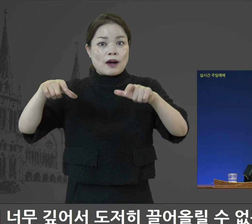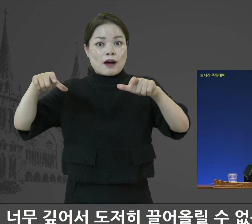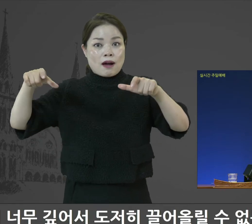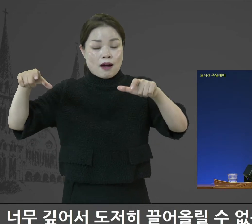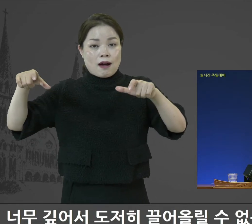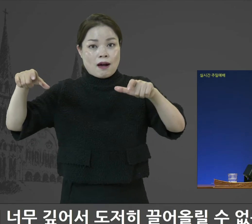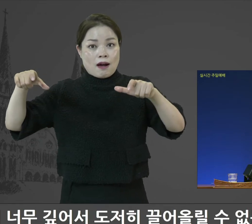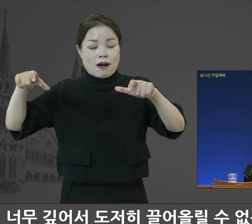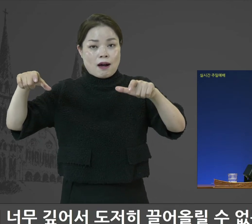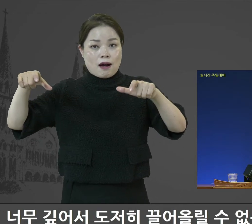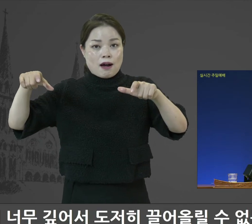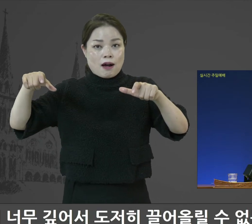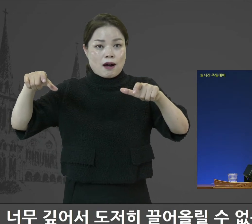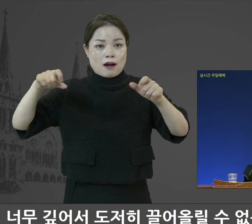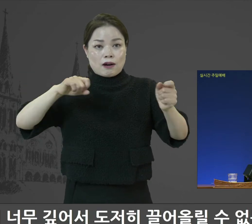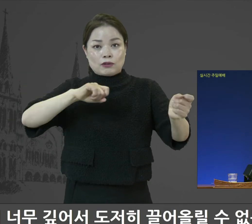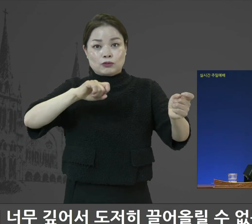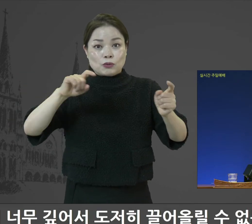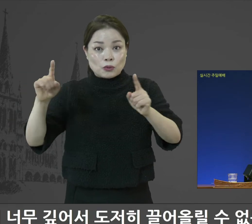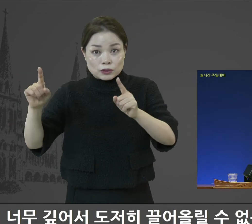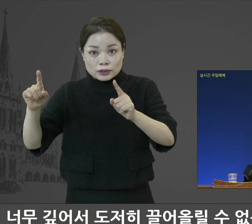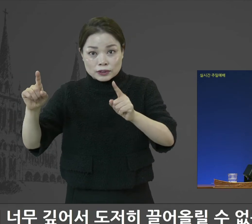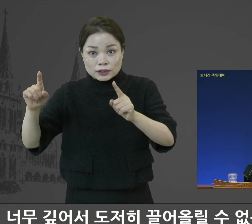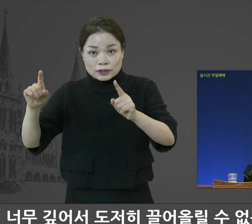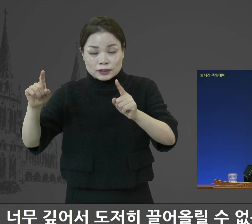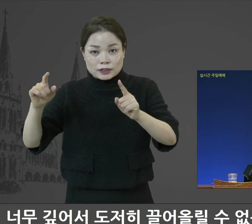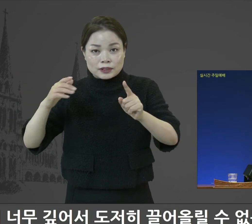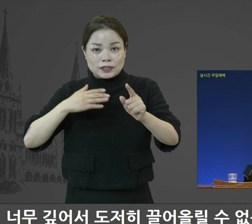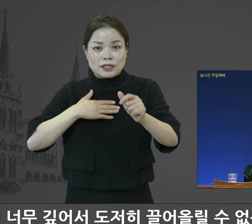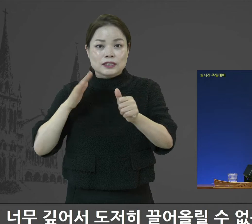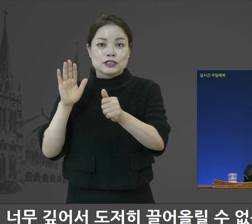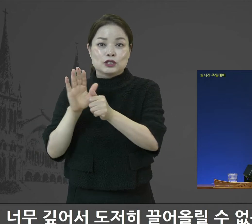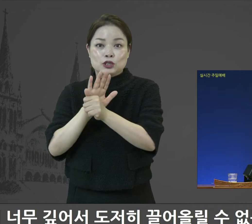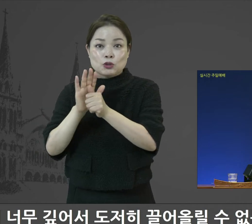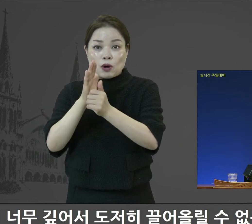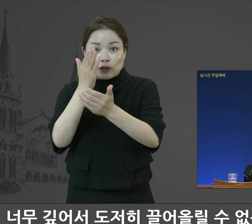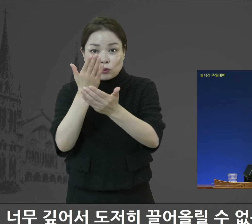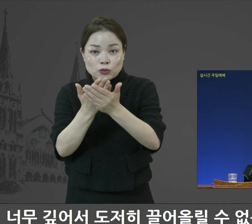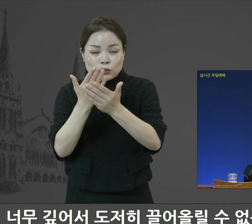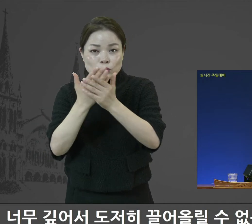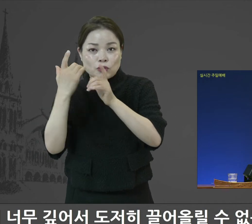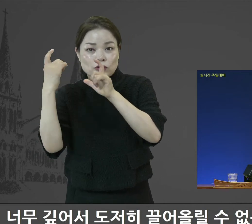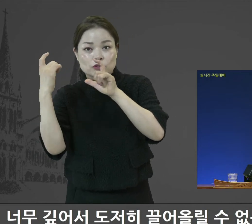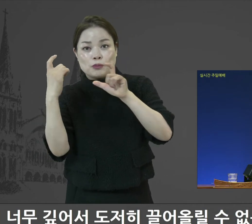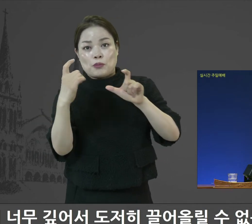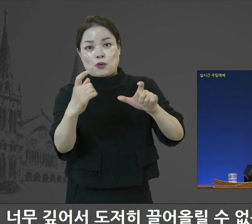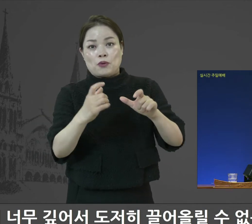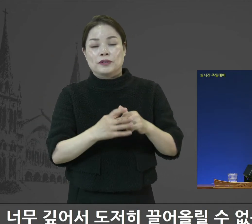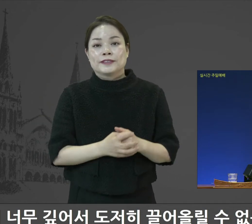창대케 하시고 돌이키사 나를 위로하소서, 이렇게 선포하는 겁니다.